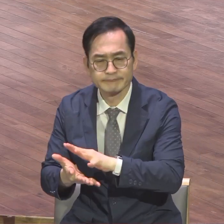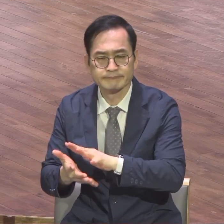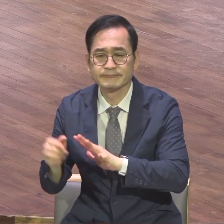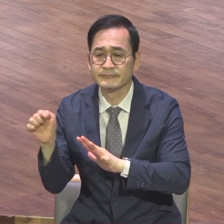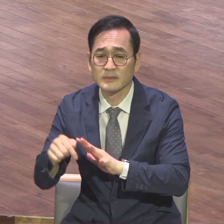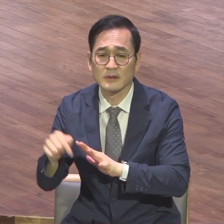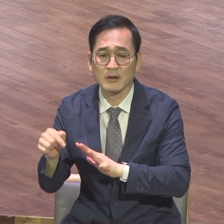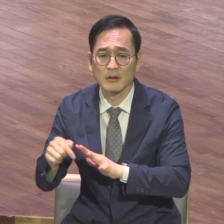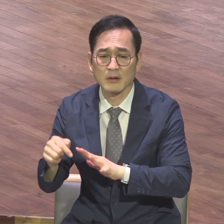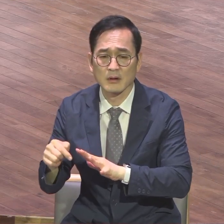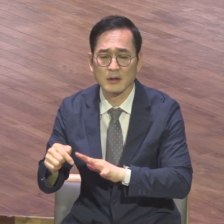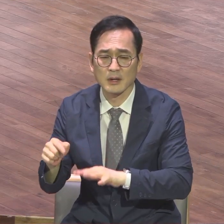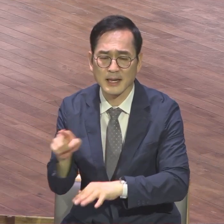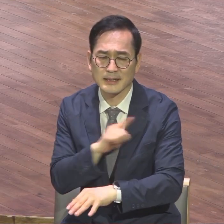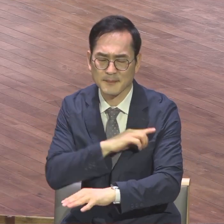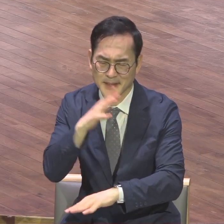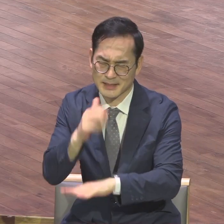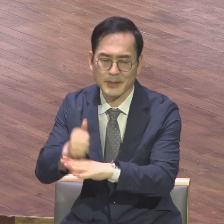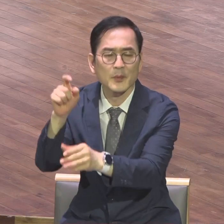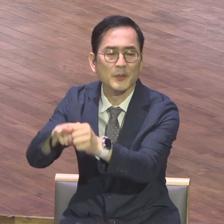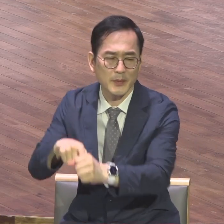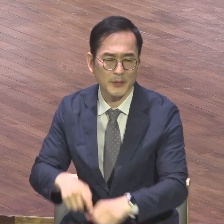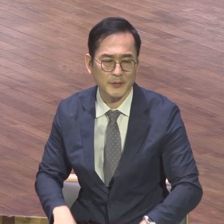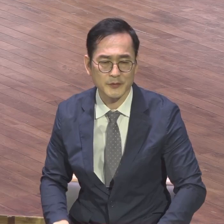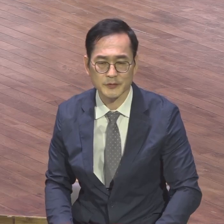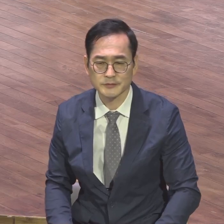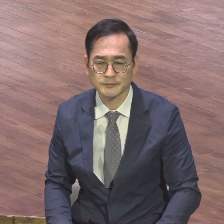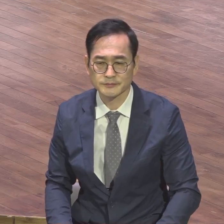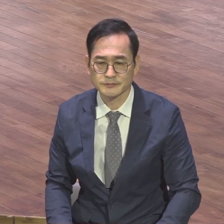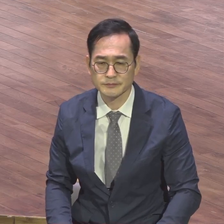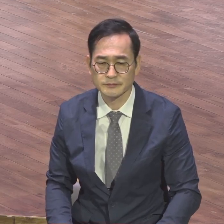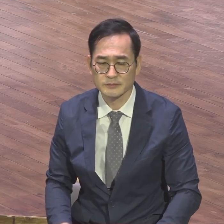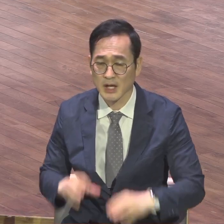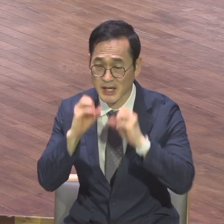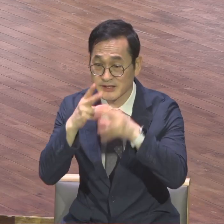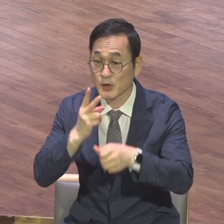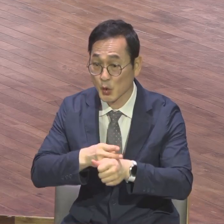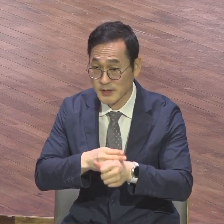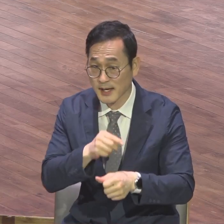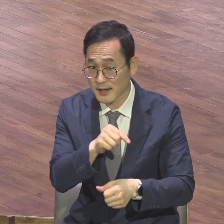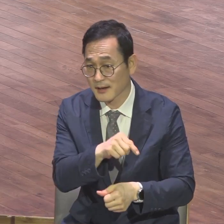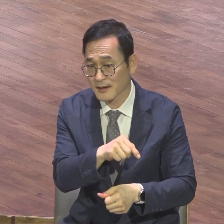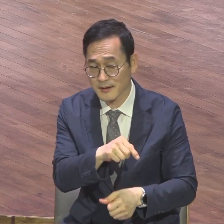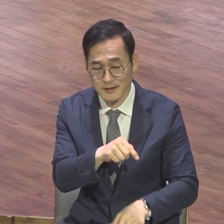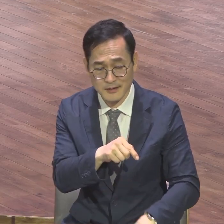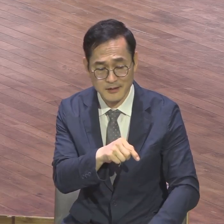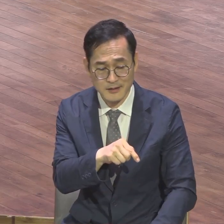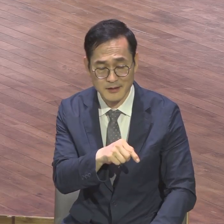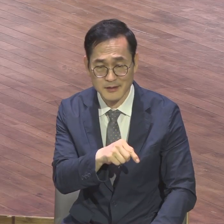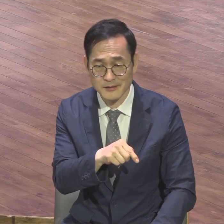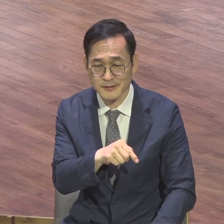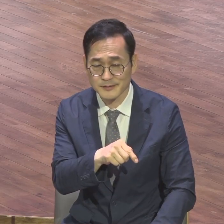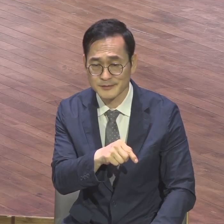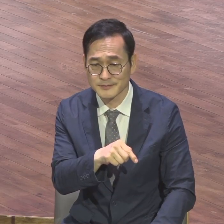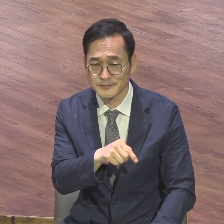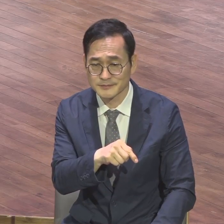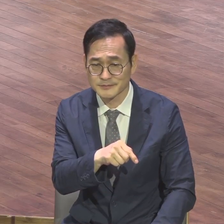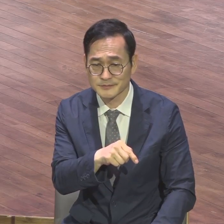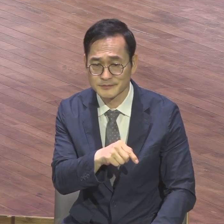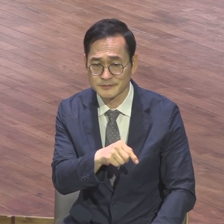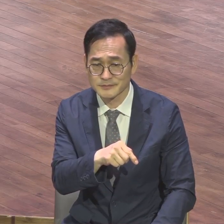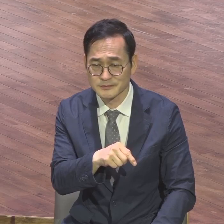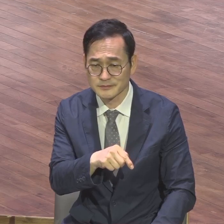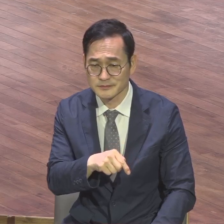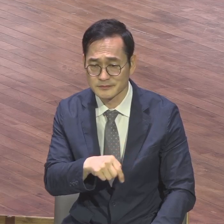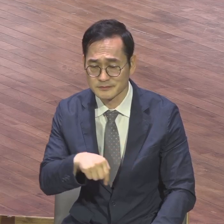최고의 수준이에요. 성교한다. 그래서 성교사들이 자기가 살고 있는 땅에서 더더군 우리나라 같이 잘 사는 나라에서 가난한 나라에